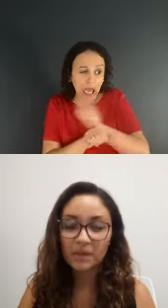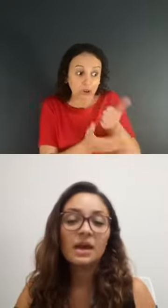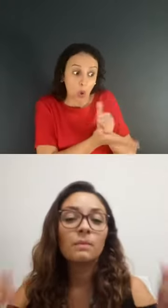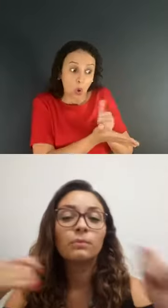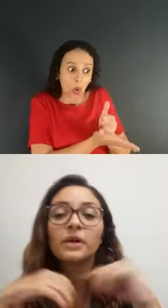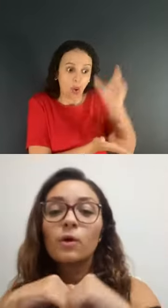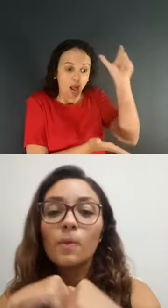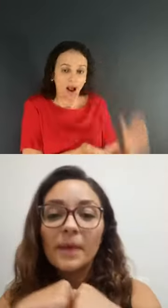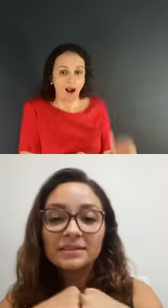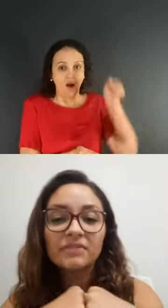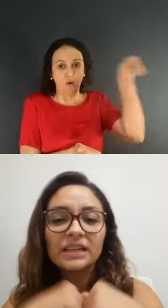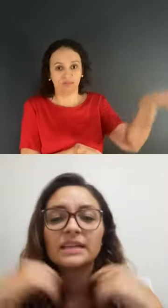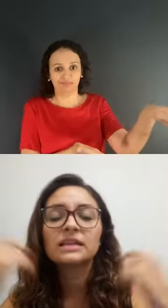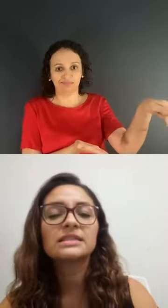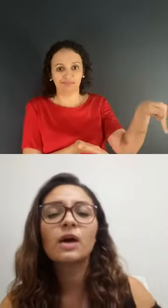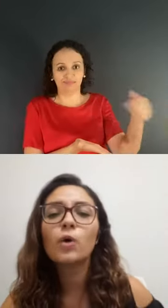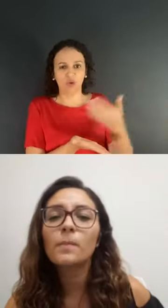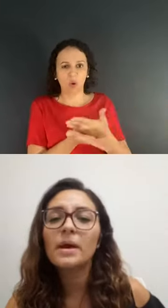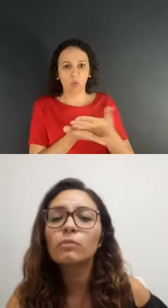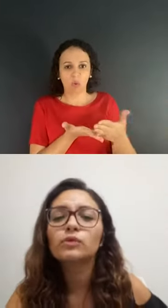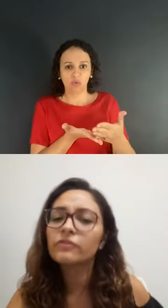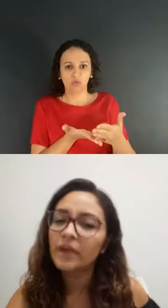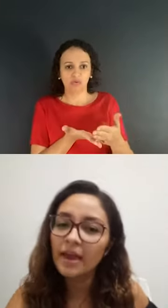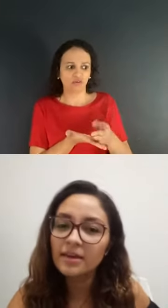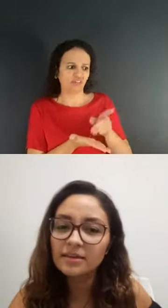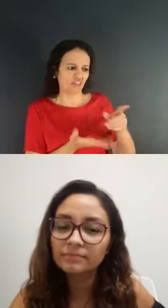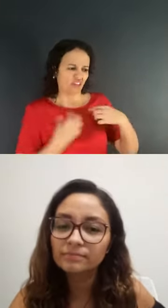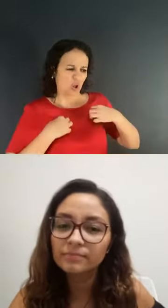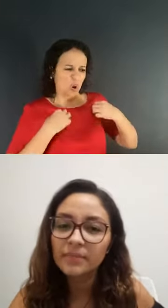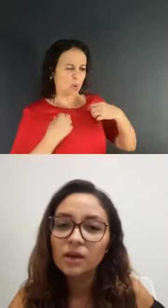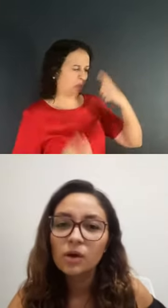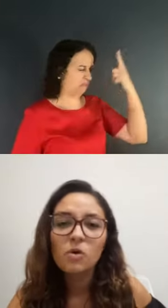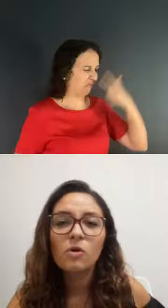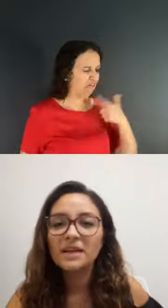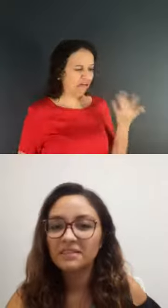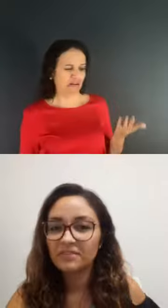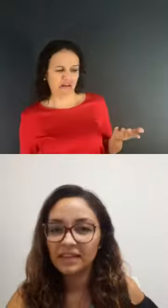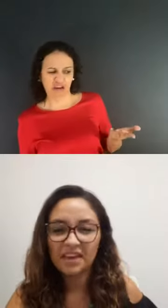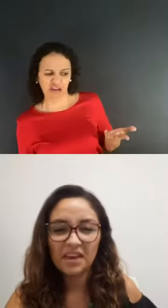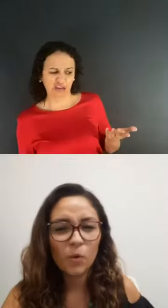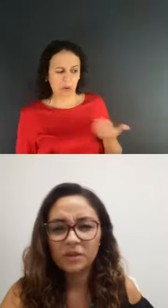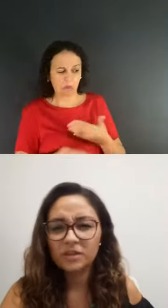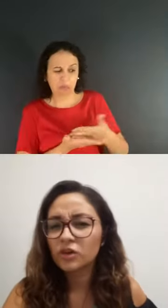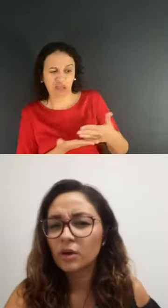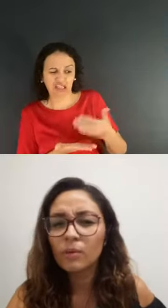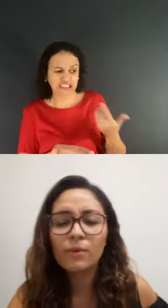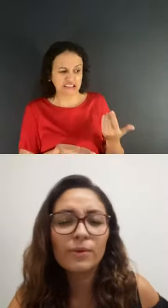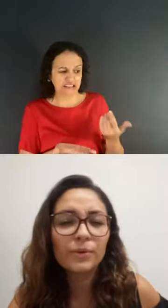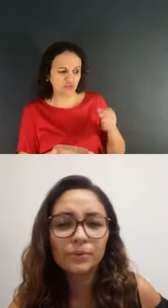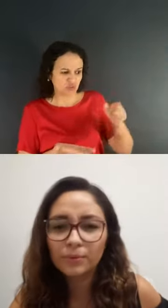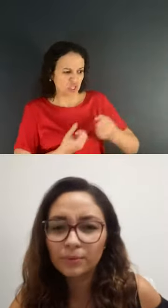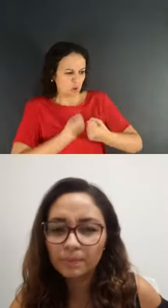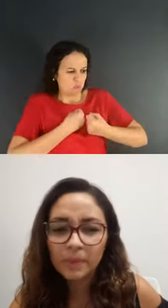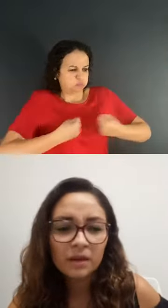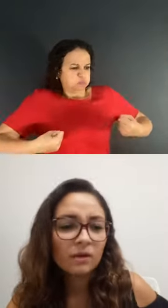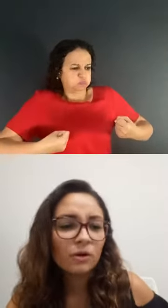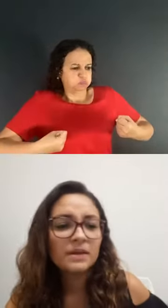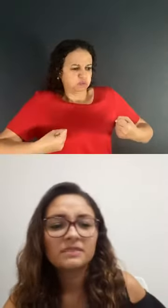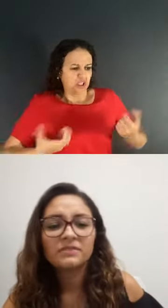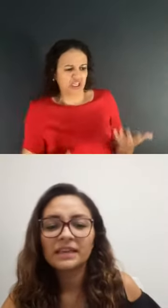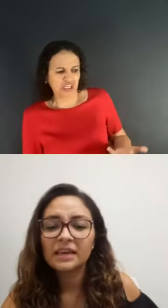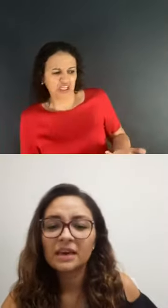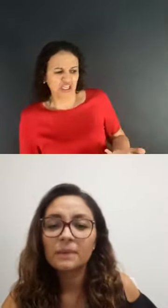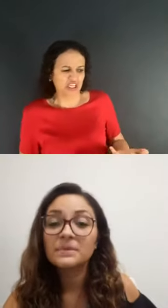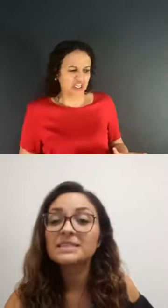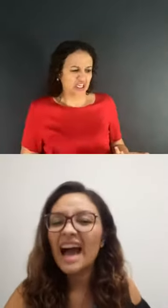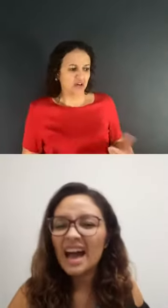outro. Porque começa a falar se a roupa é muito feia, começa a falar que a roupa deixa gordo, começa